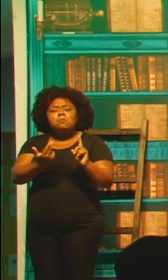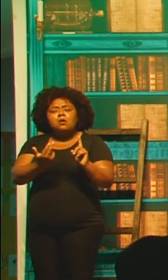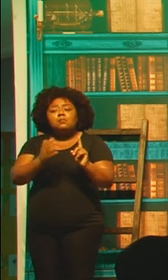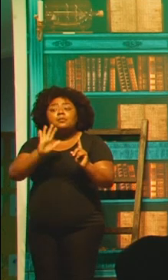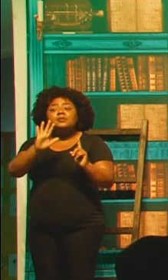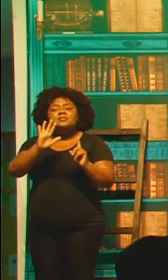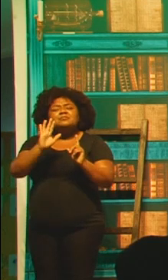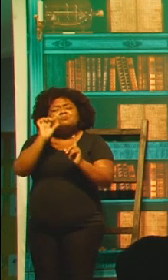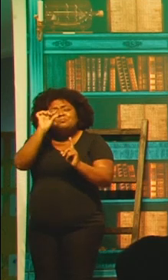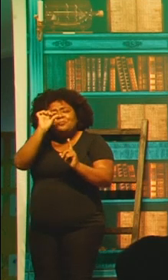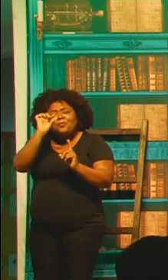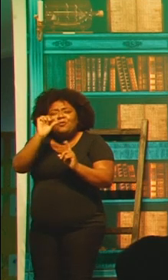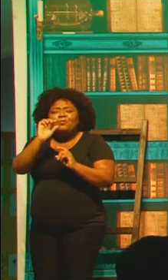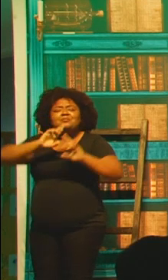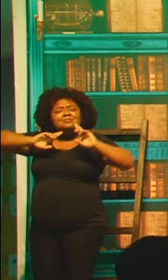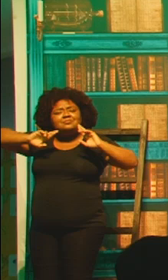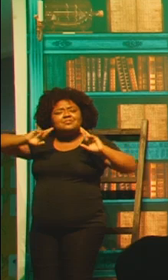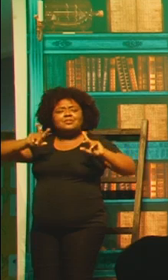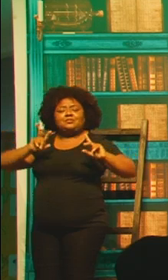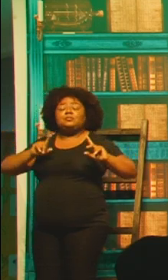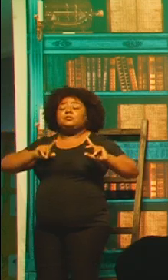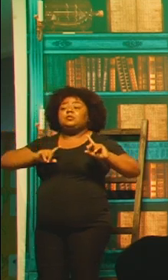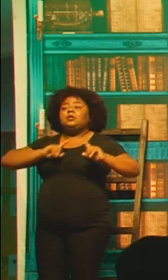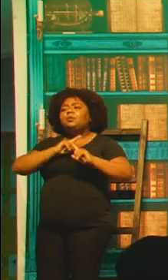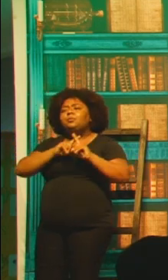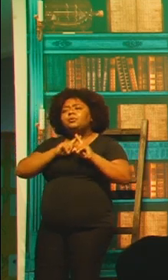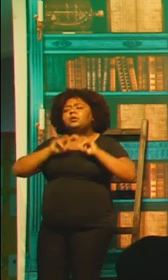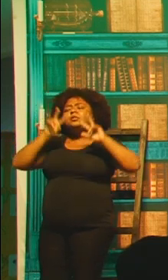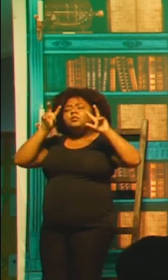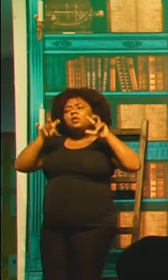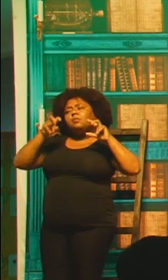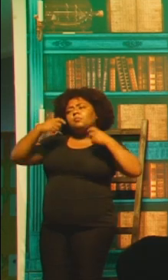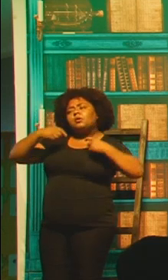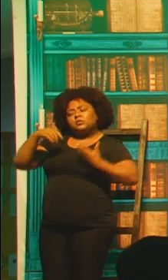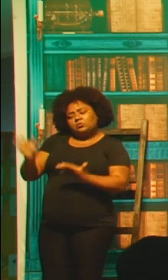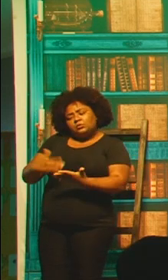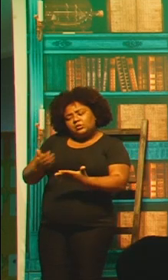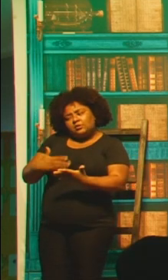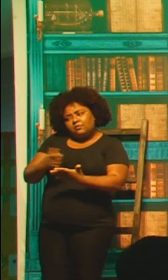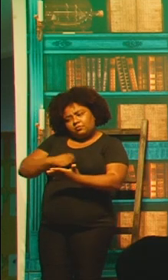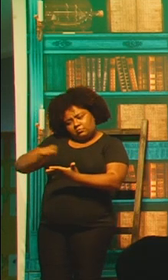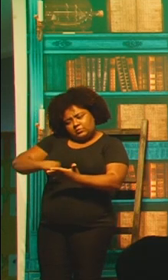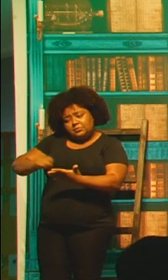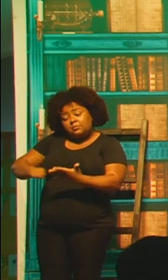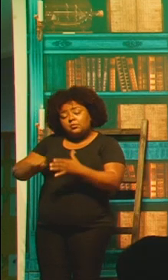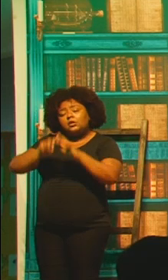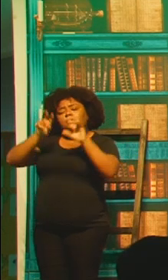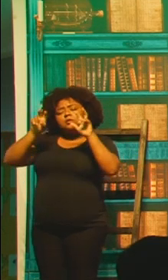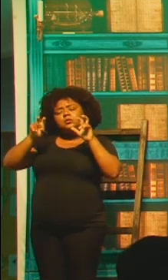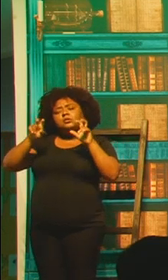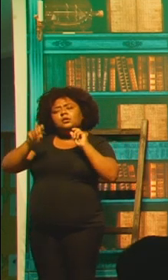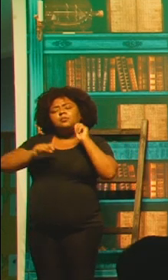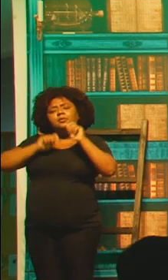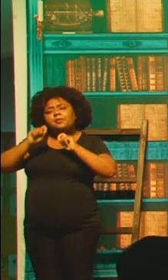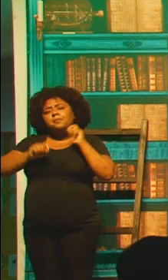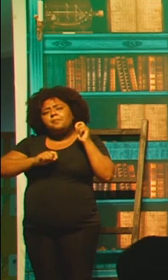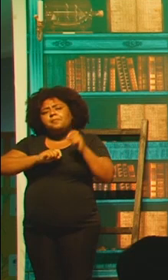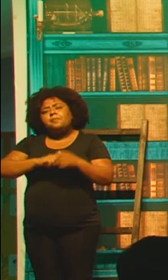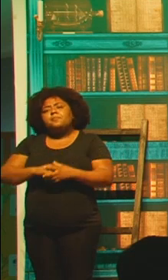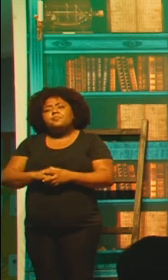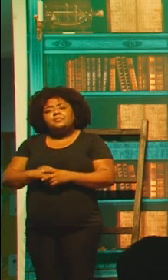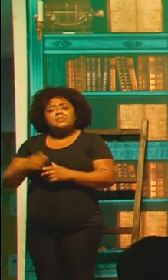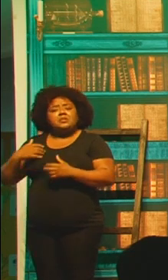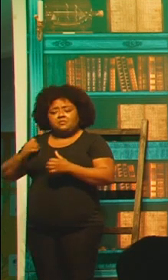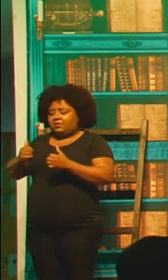pouquinho diferente, justamente porque eu tratava de uma questão, e trato de uma questão no livro, que ainda